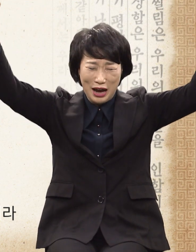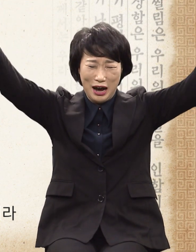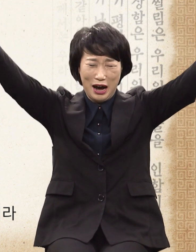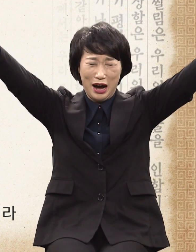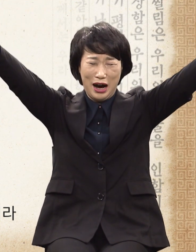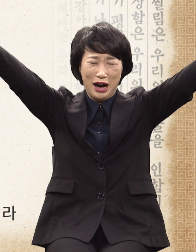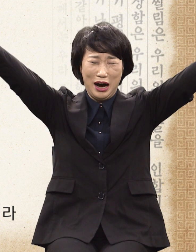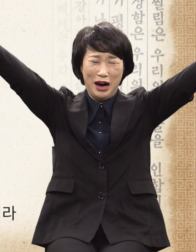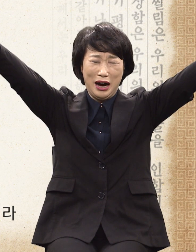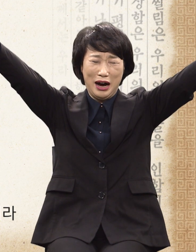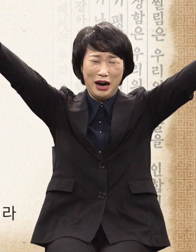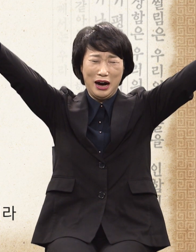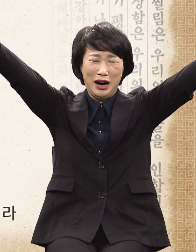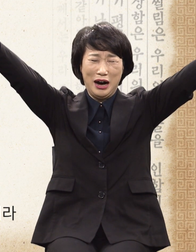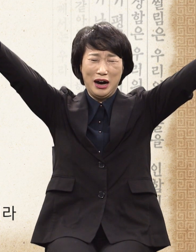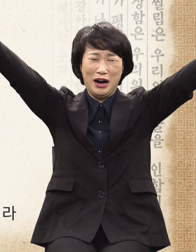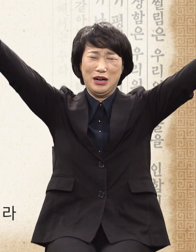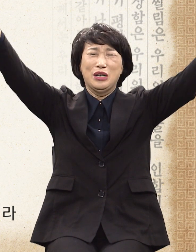주여,